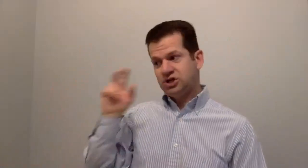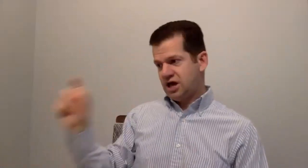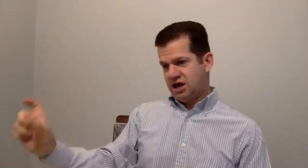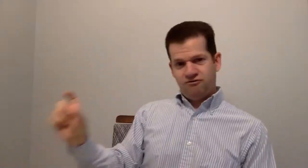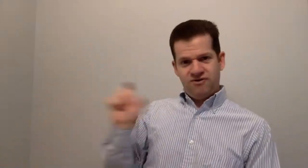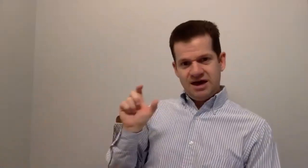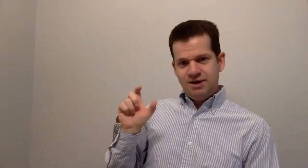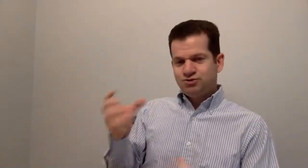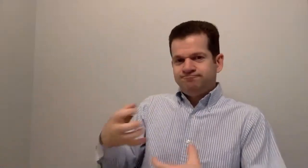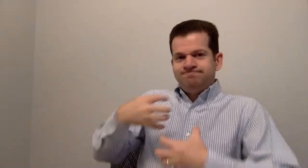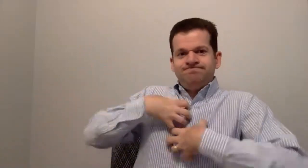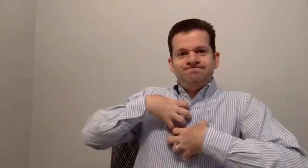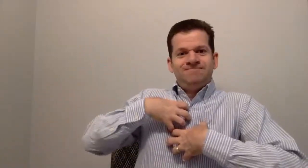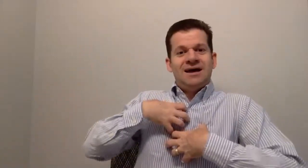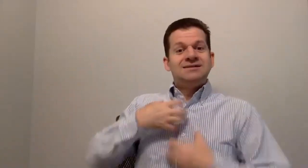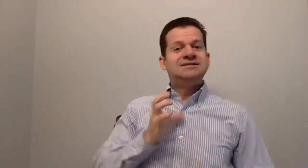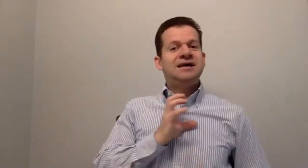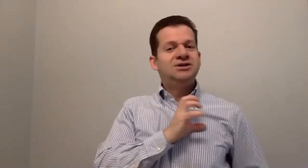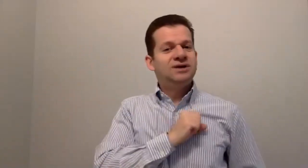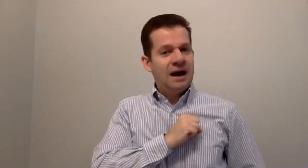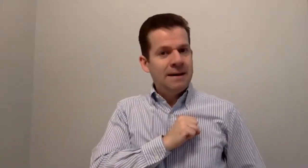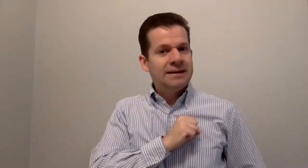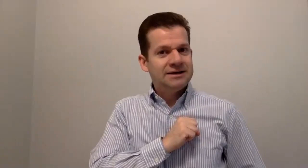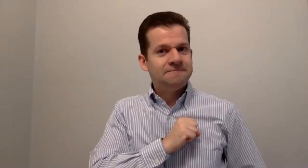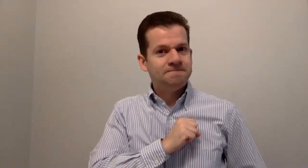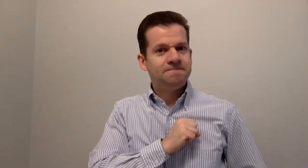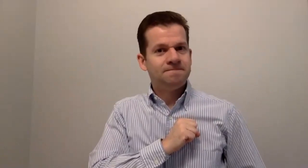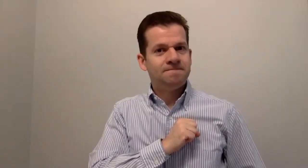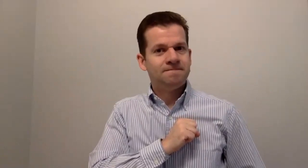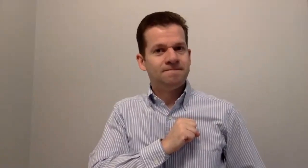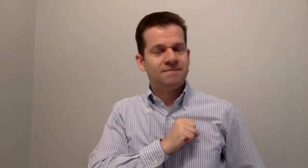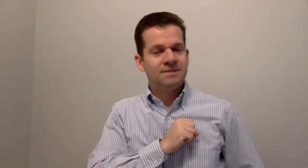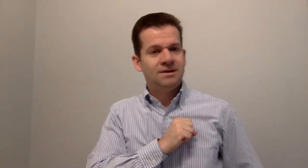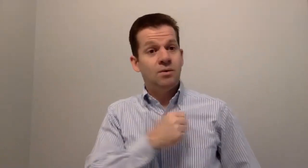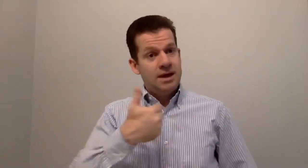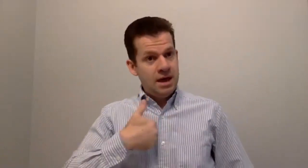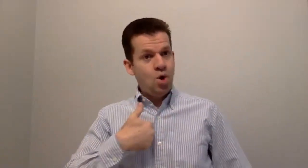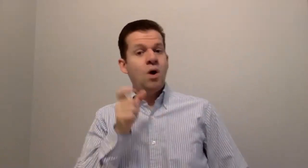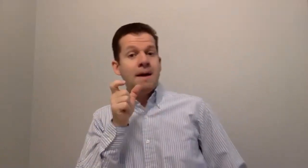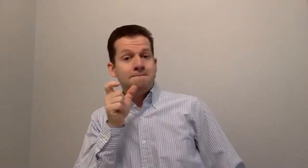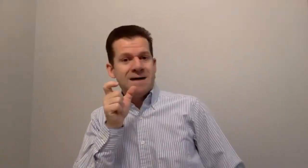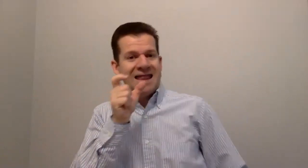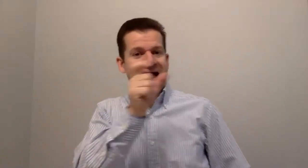Cíntia vê isso, ela se sente amada. Então, eu,